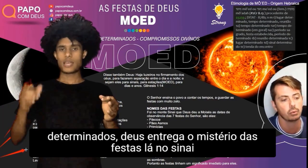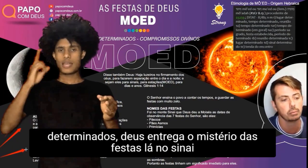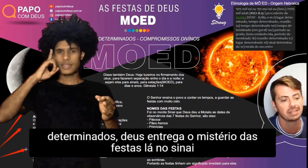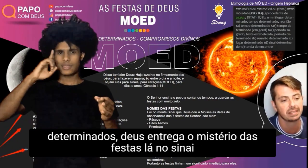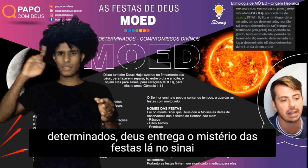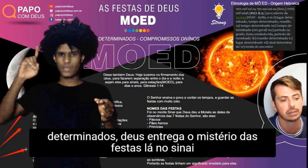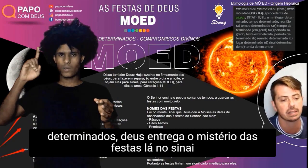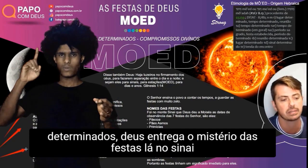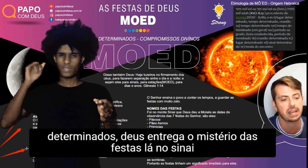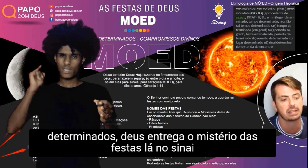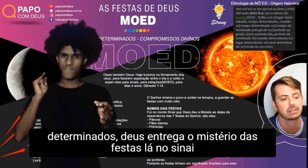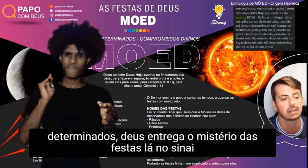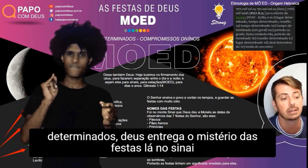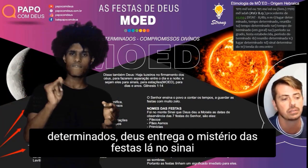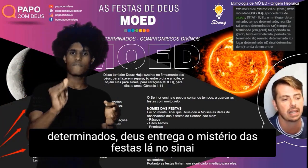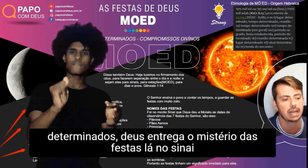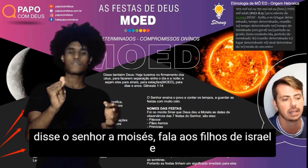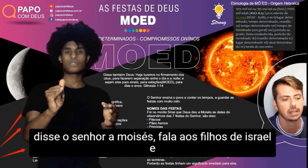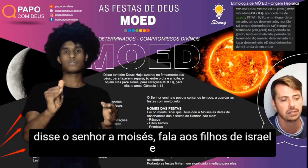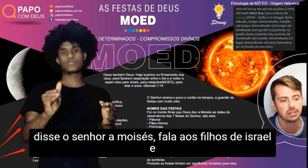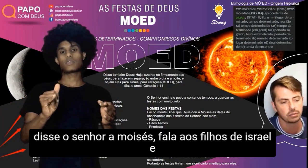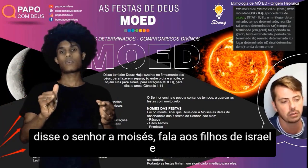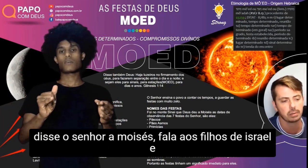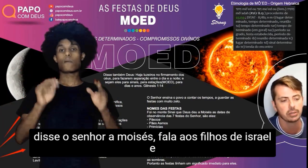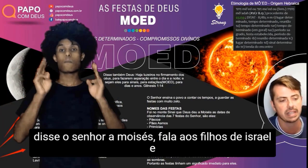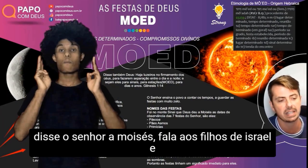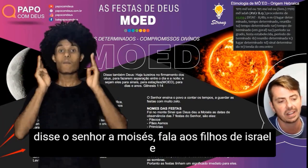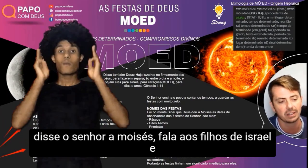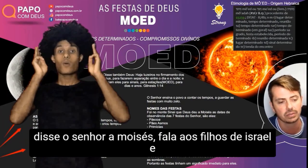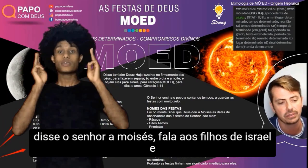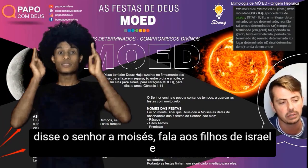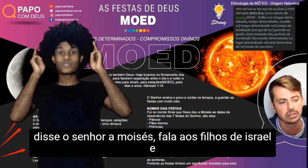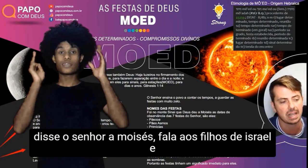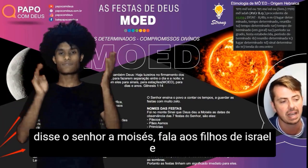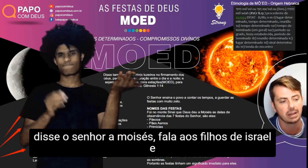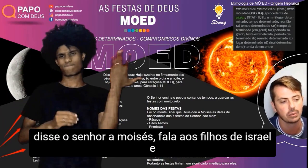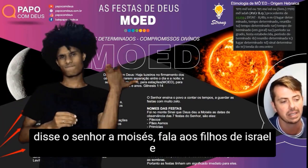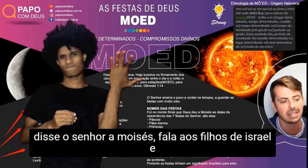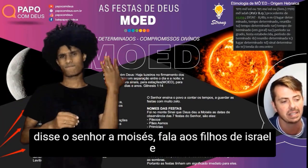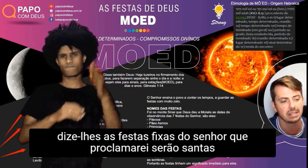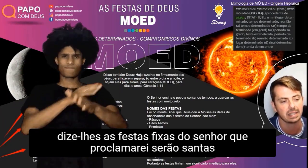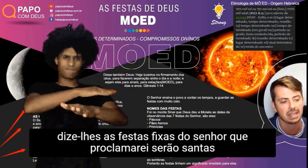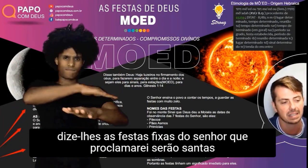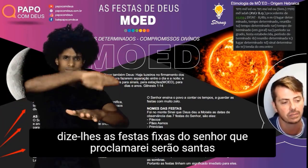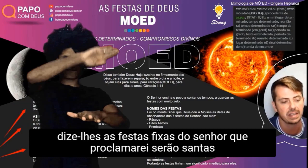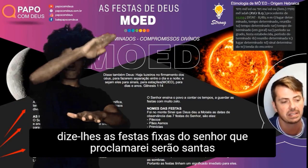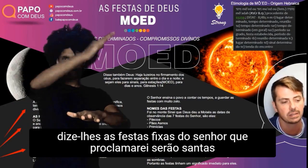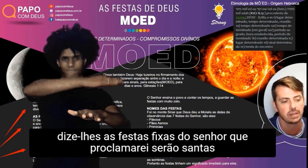entrega o mistério das festas lá no Sinai. Disse o Senhor a Moisés, fala aos filhos de Israel e